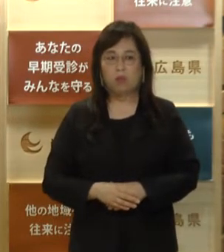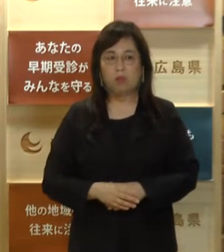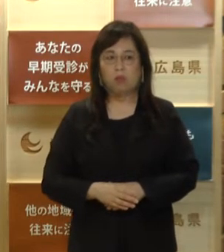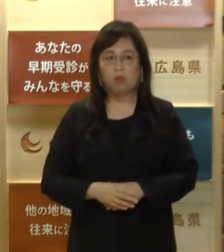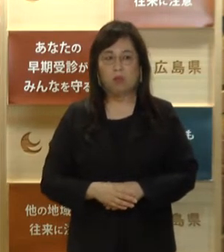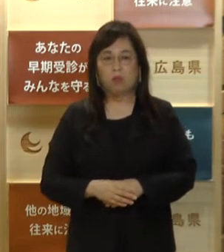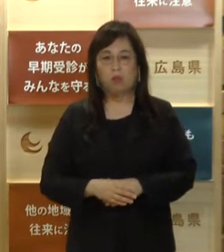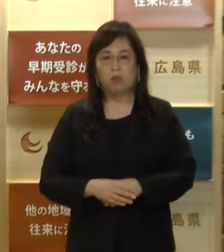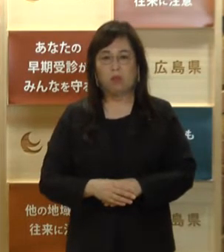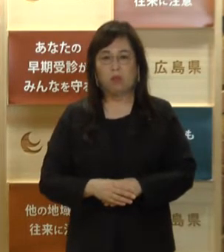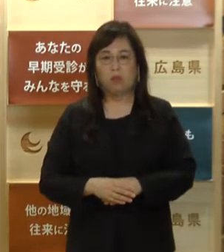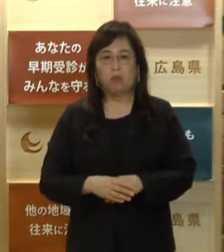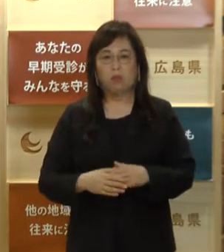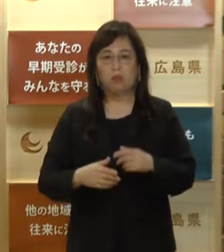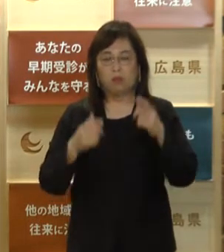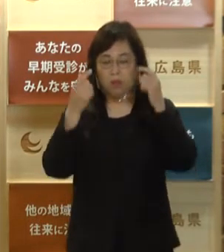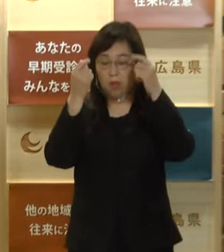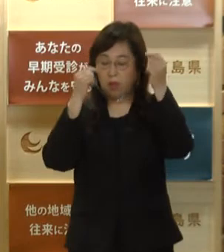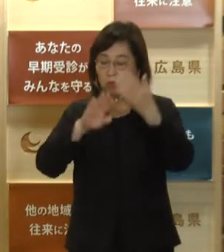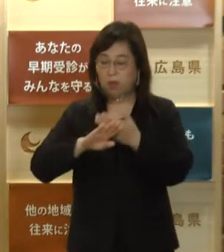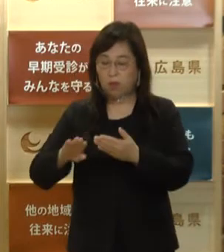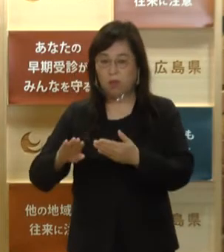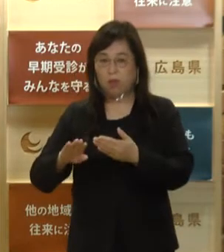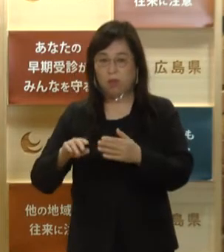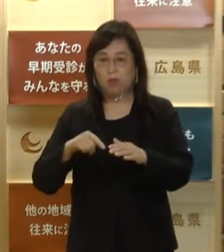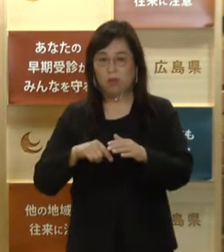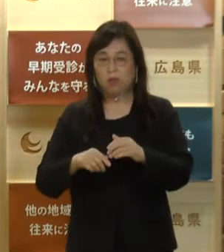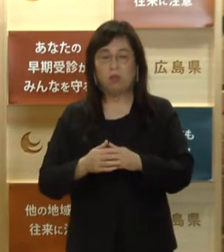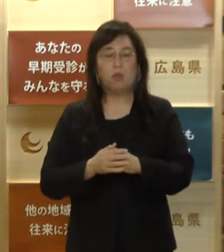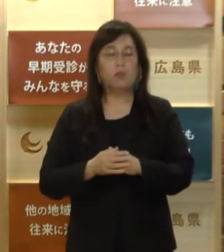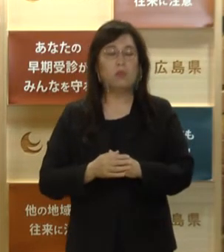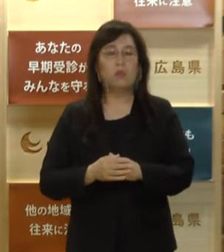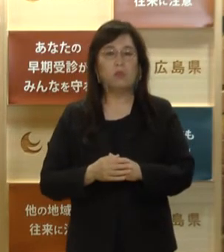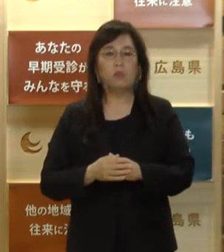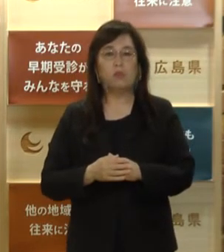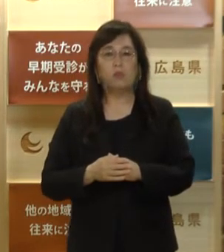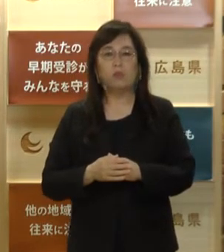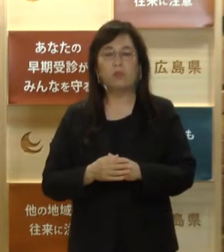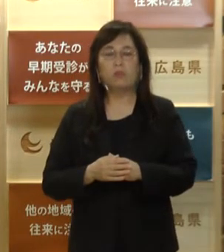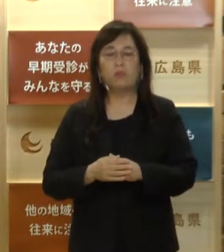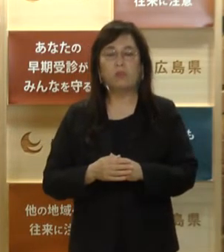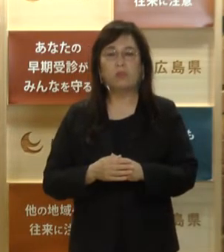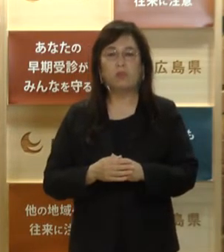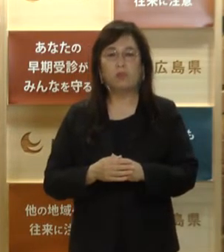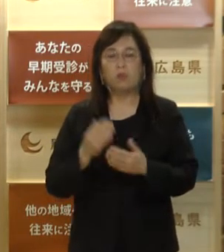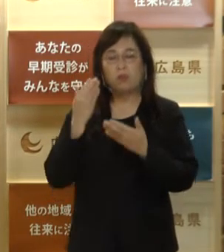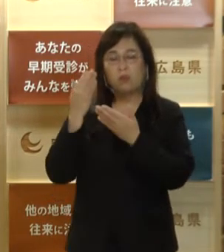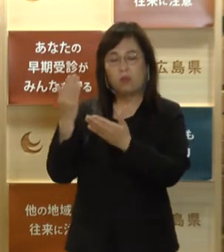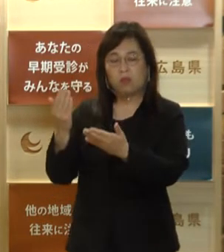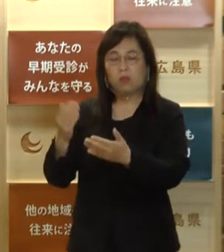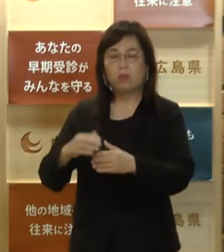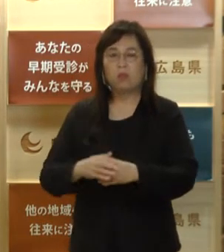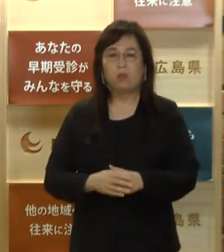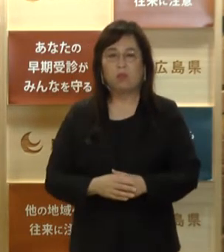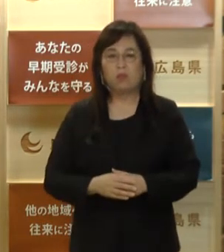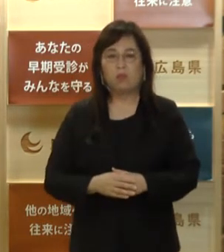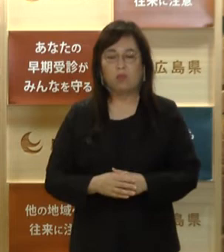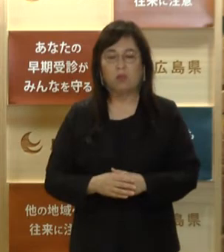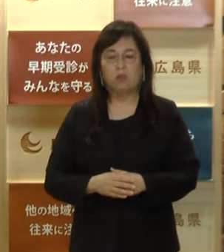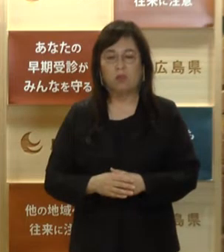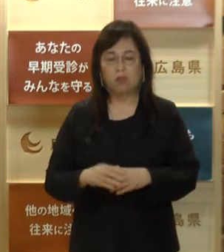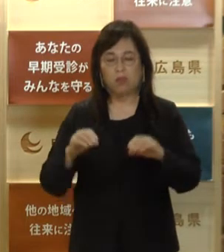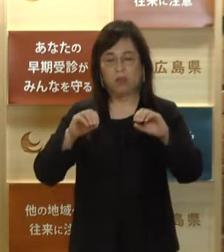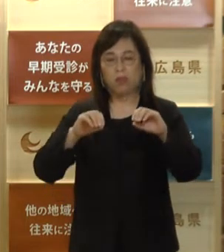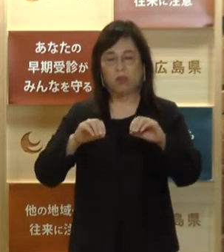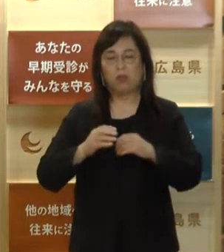大学の他も それをまあ足したりすればいいと思います。 はい、 お聞きしたいのは、 どのような方が例えば